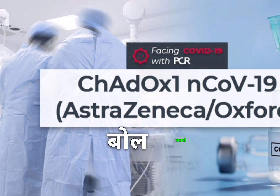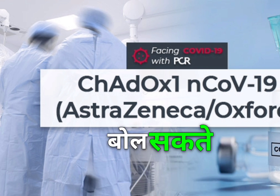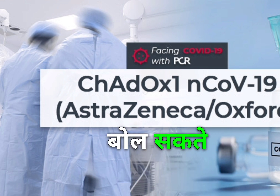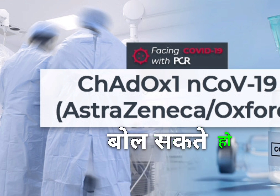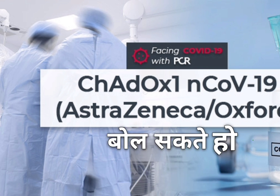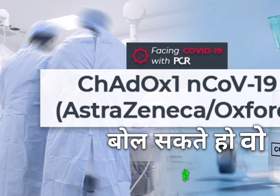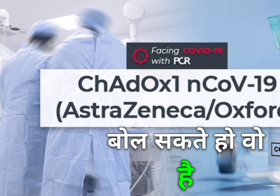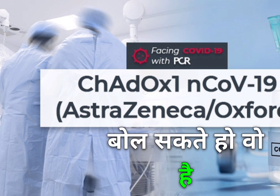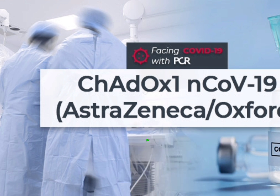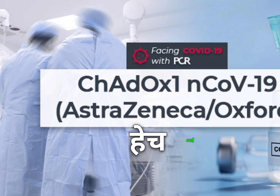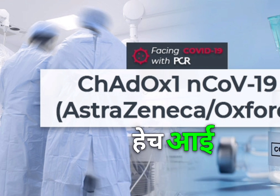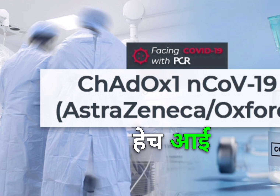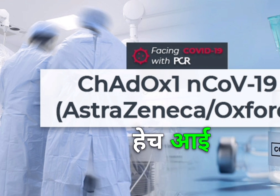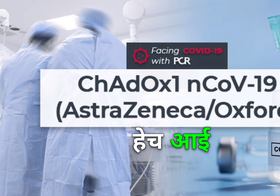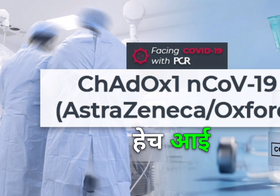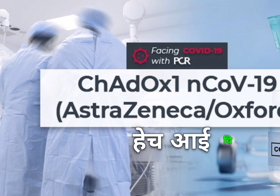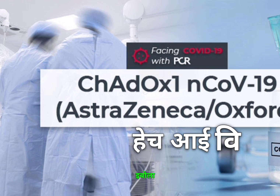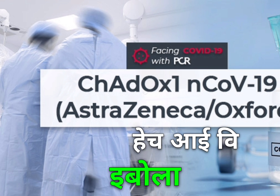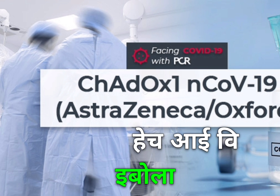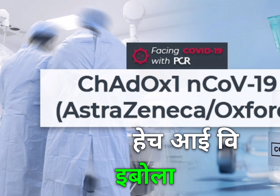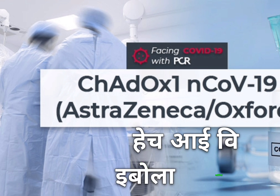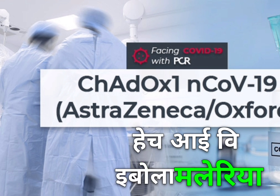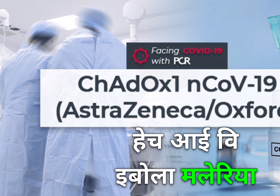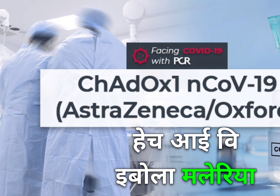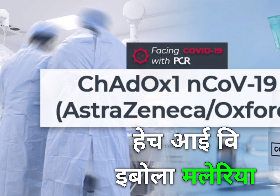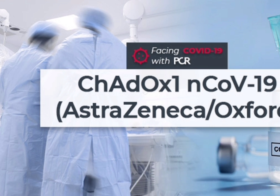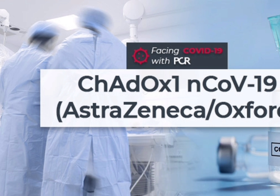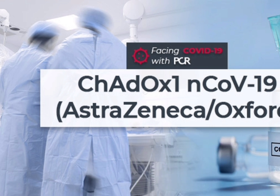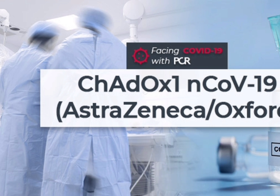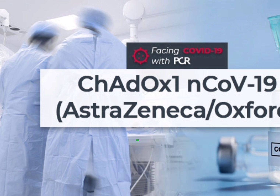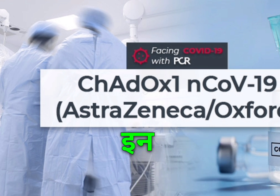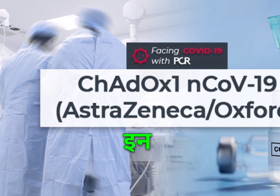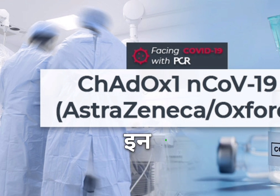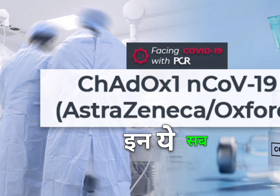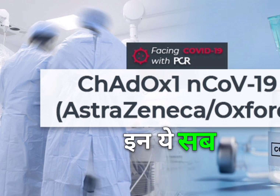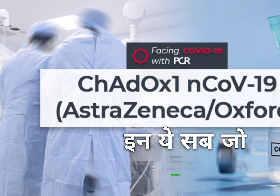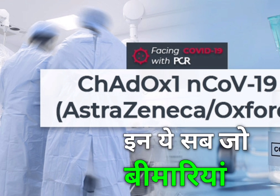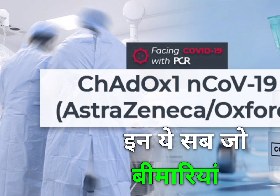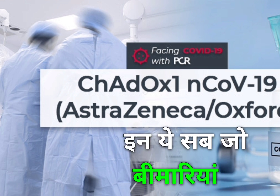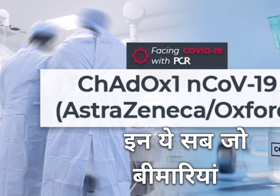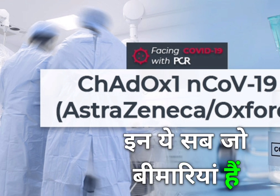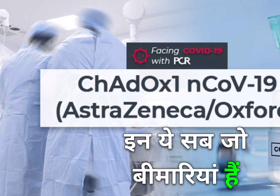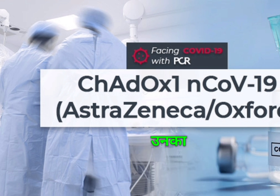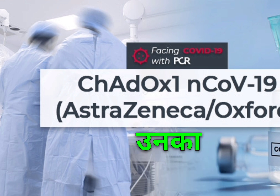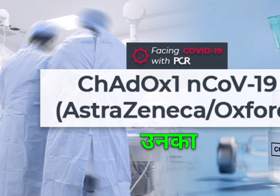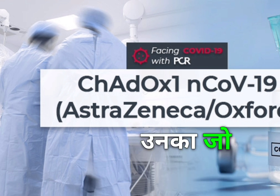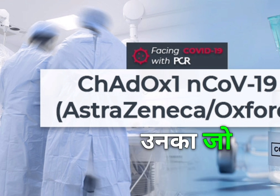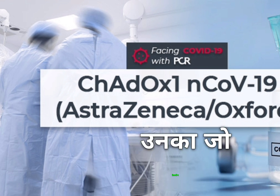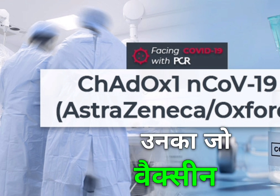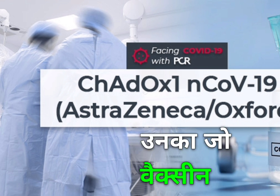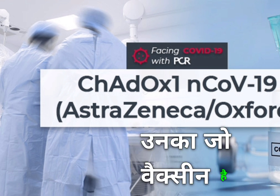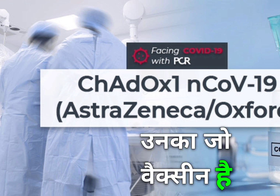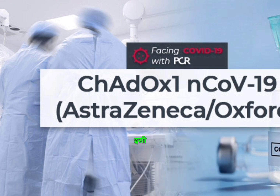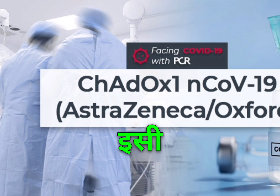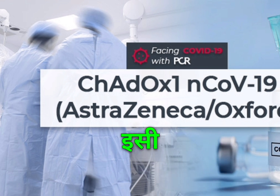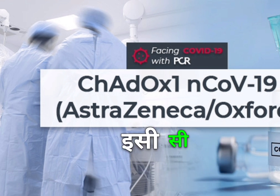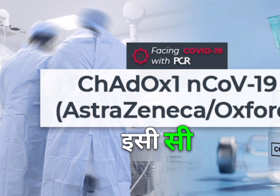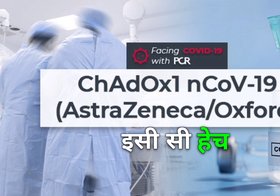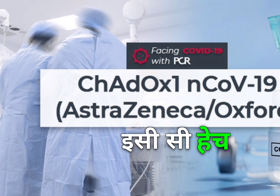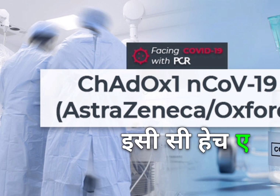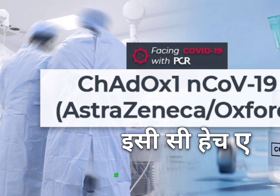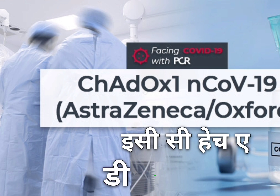बोल सकते हो वो है HIV, इबोला, मलेरिया, ये सब जो बीमारियां हैं उनका जो वैक्सीन है